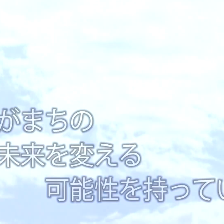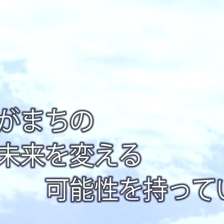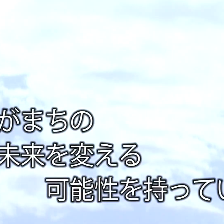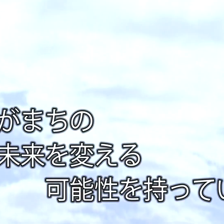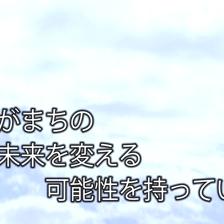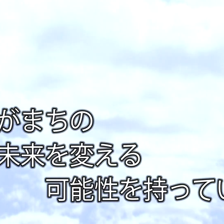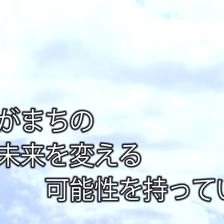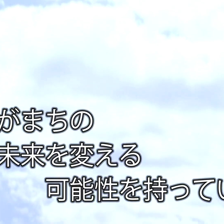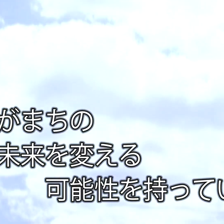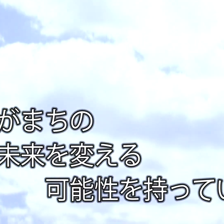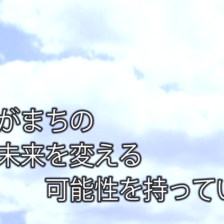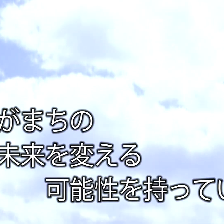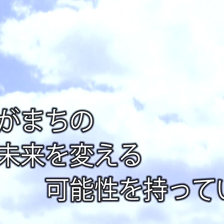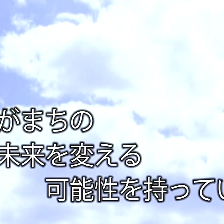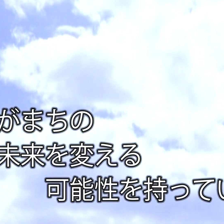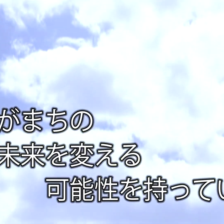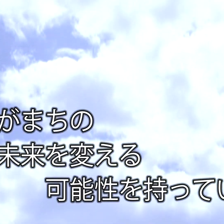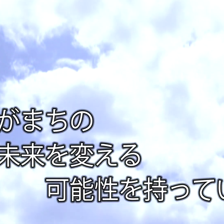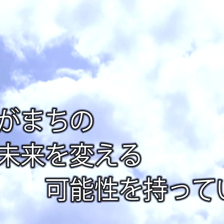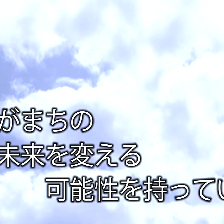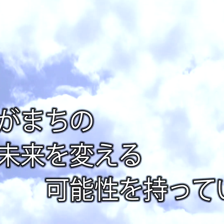誰もが町の未来を変える可能性を持っている。